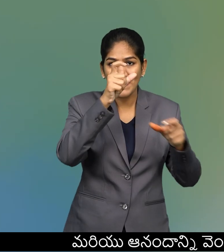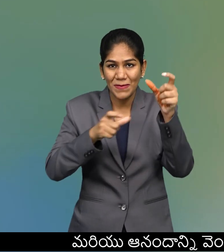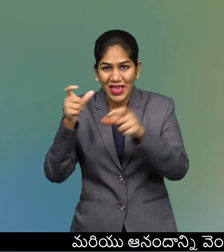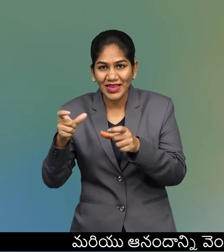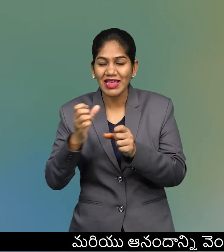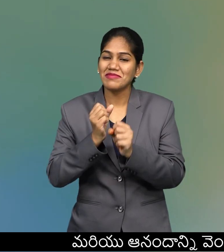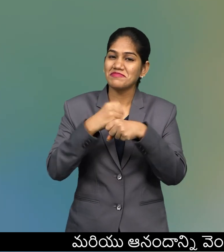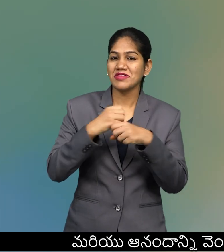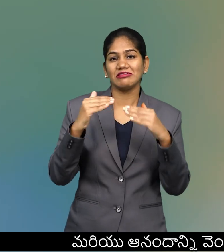కొన్ని హక్కులను